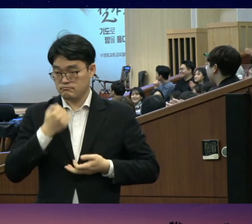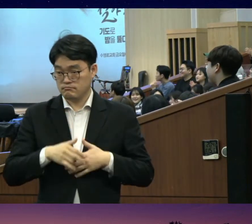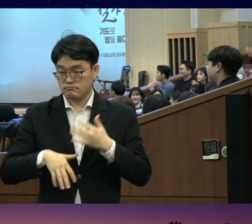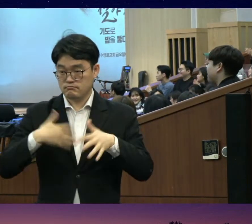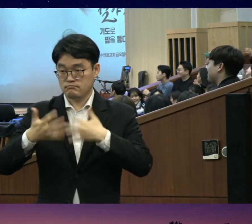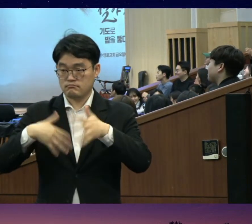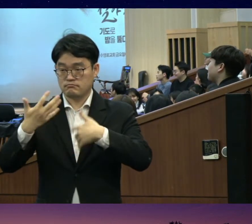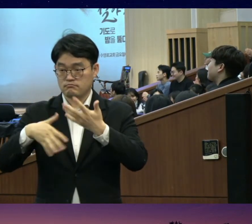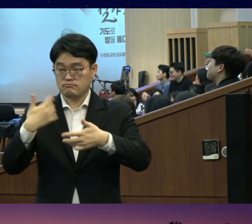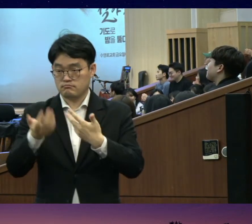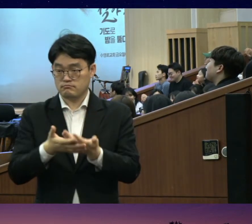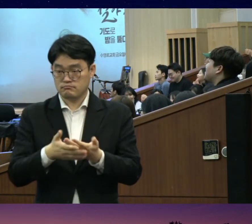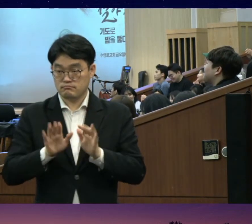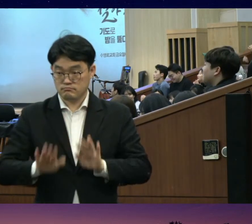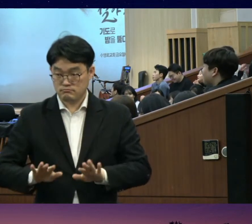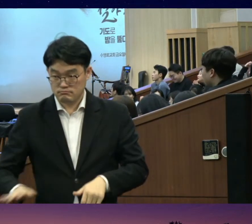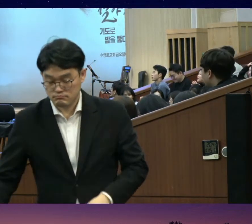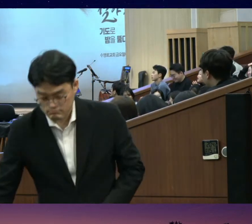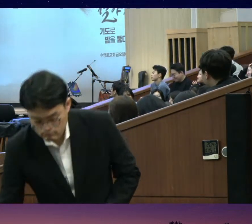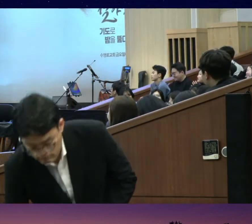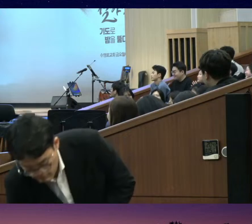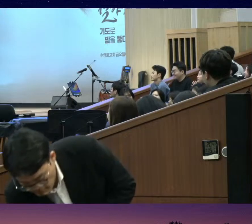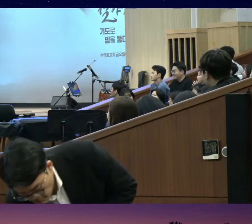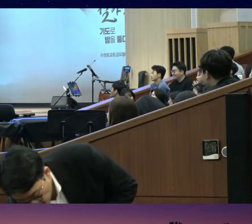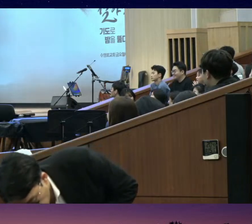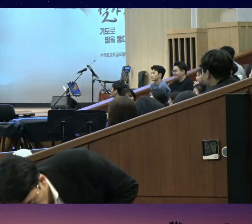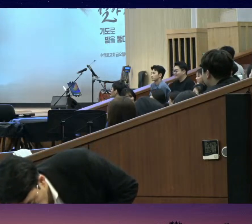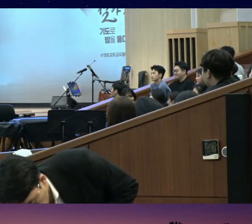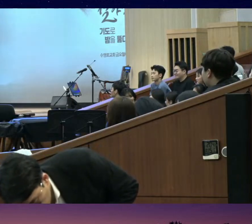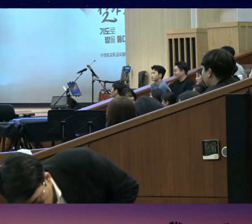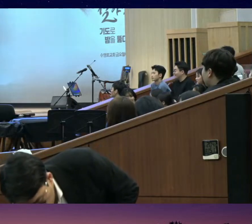아이고, 아이고. 고동부지, 그지?